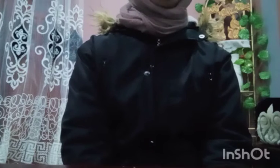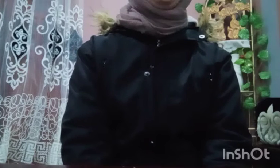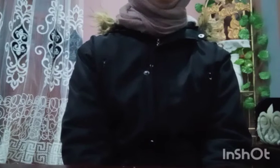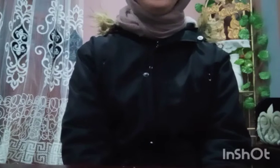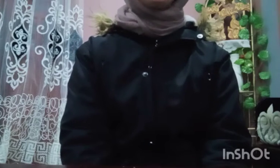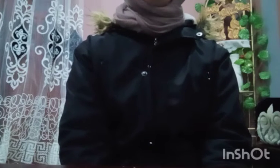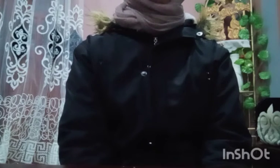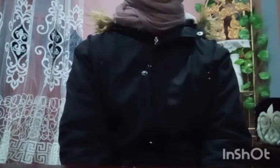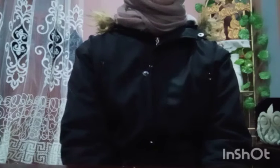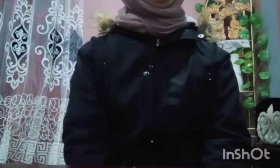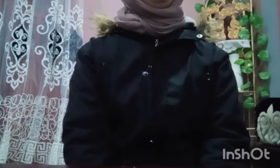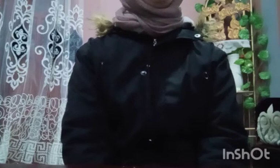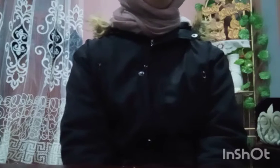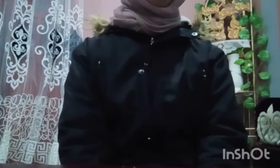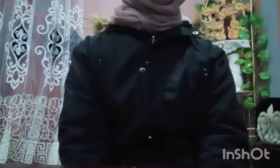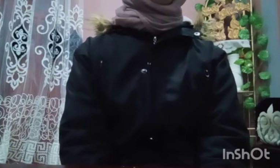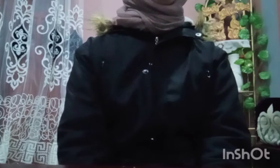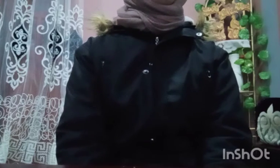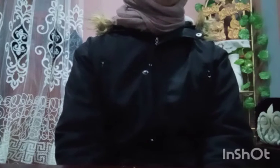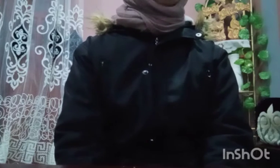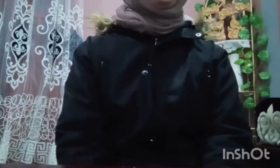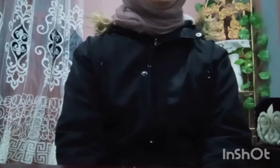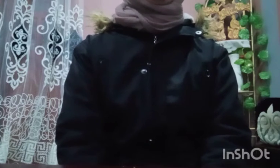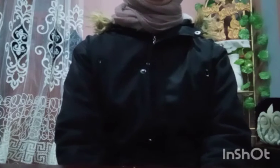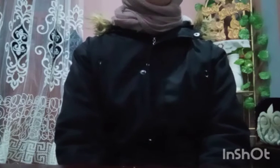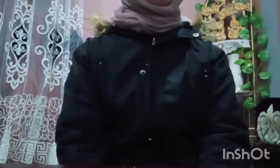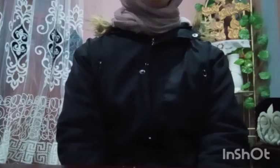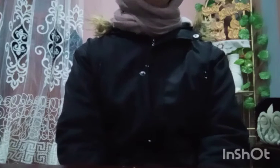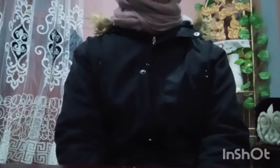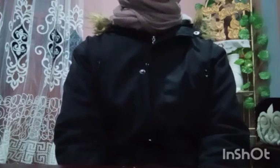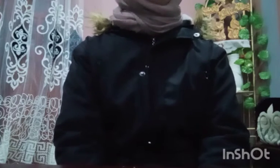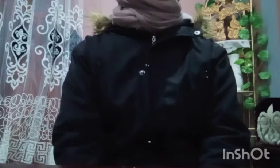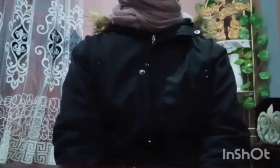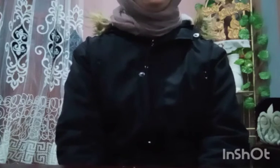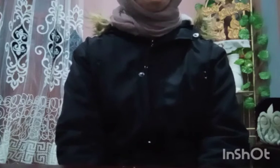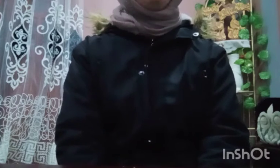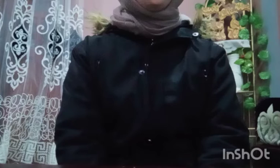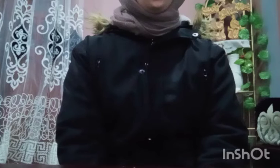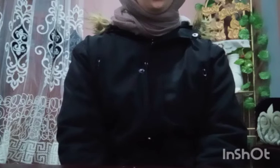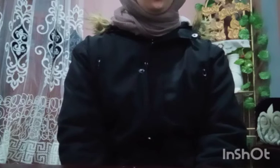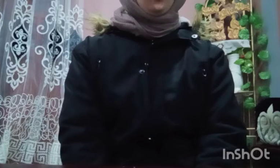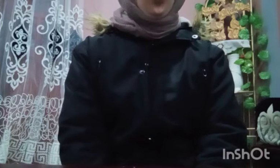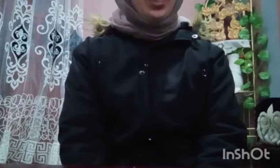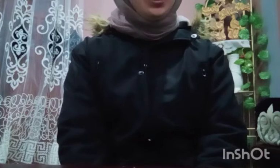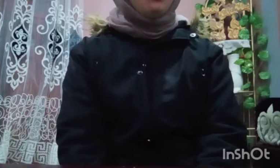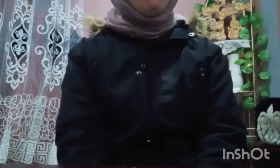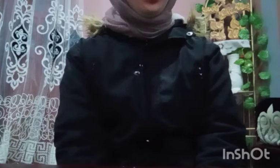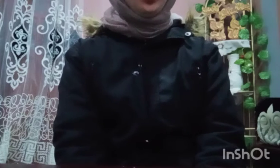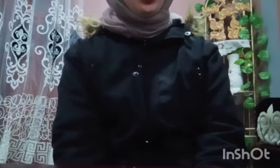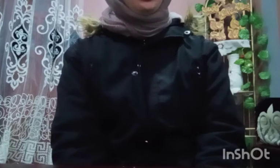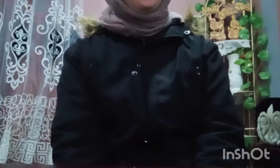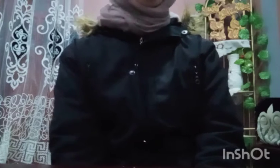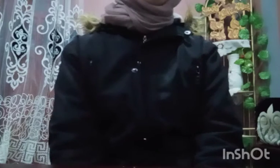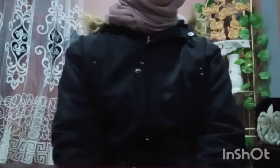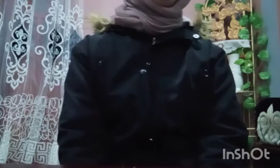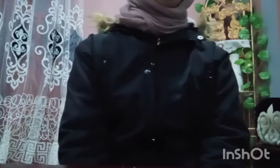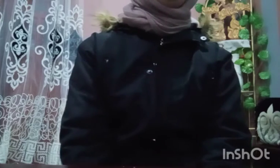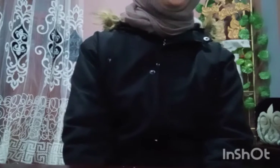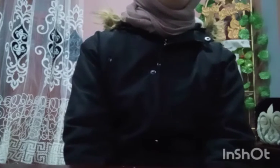اللي عليا يعني صح درت اللي عليا ما خليت حتى حاجه يعني بغي ما تعبت صح والمفاجأة. كنت نتعب